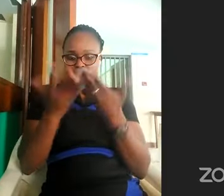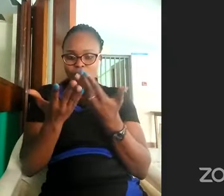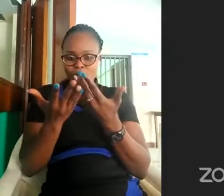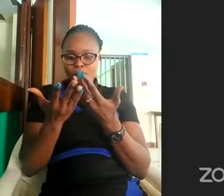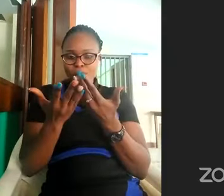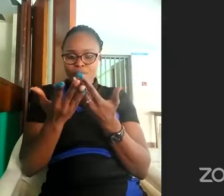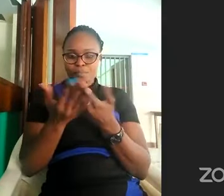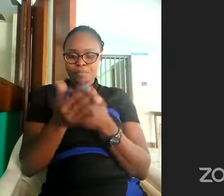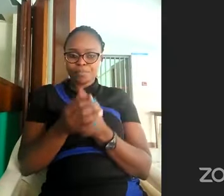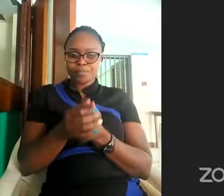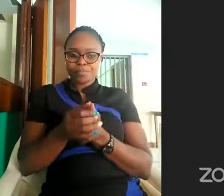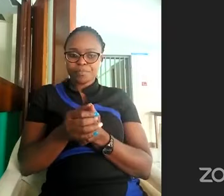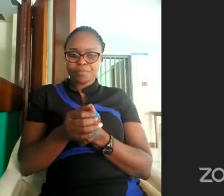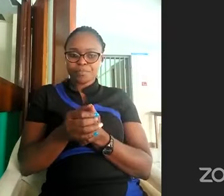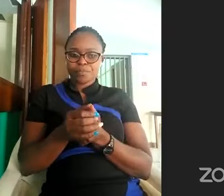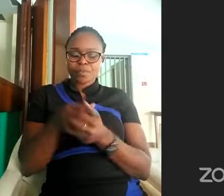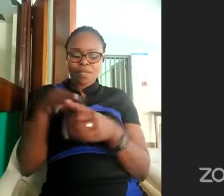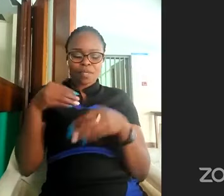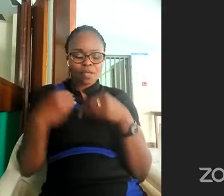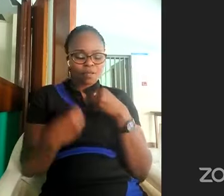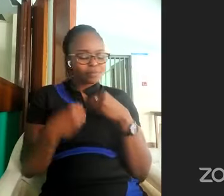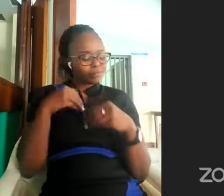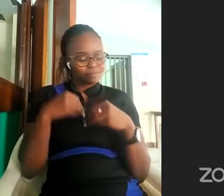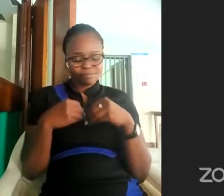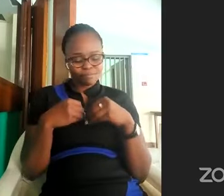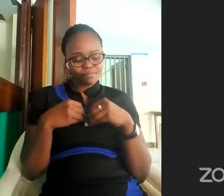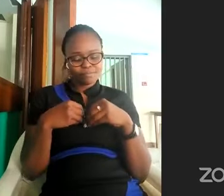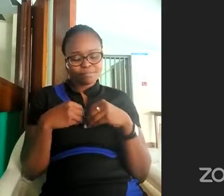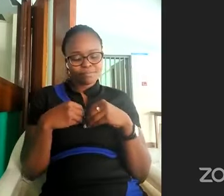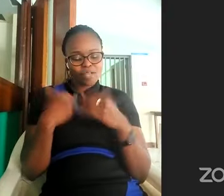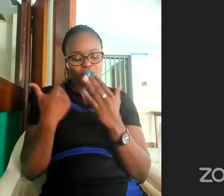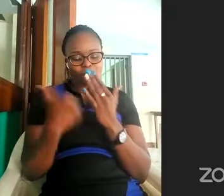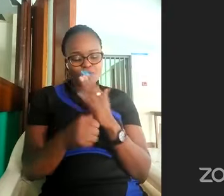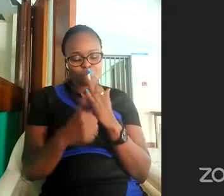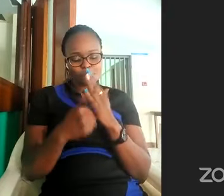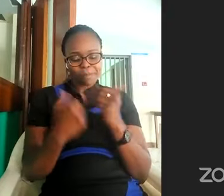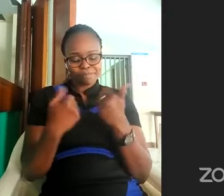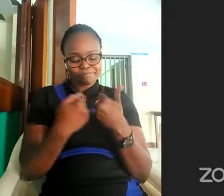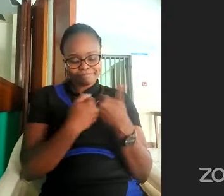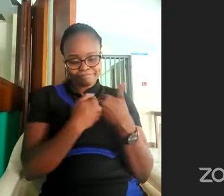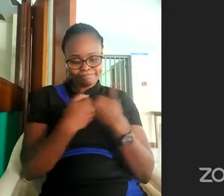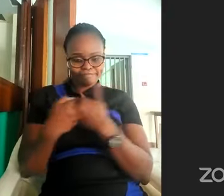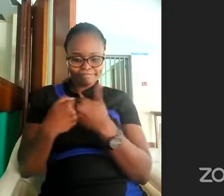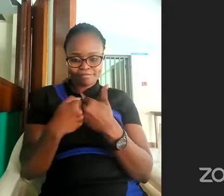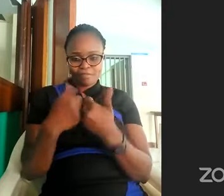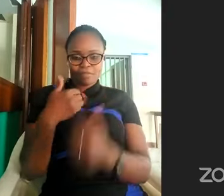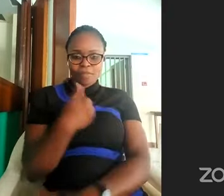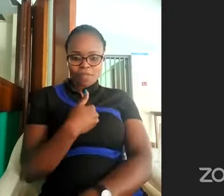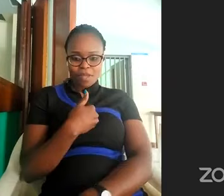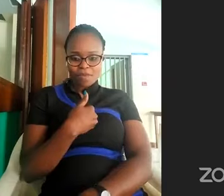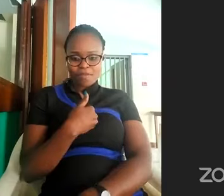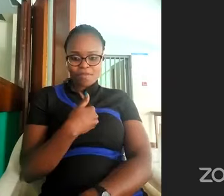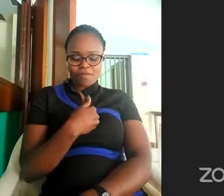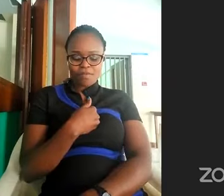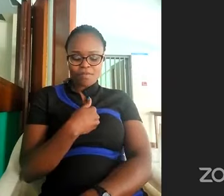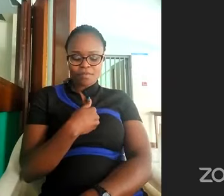actually walemavu wako na shida. Unapata kwamba maybe the stigma part kwa sababu ya wazazi kuwa na mtoto mlemavu